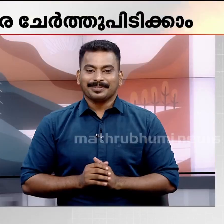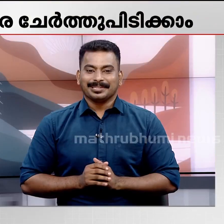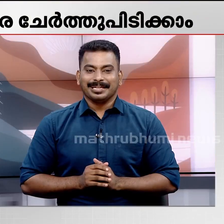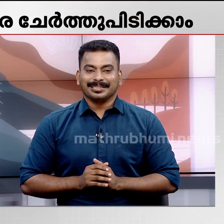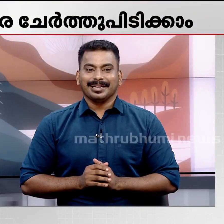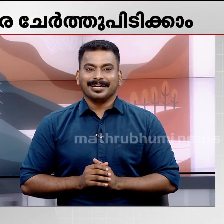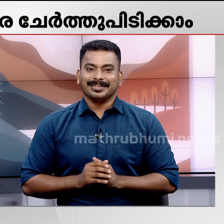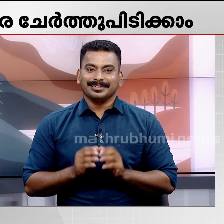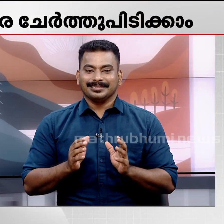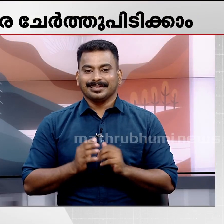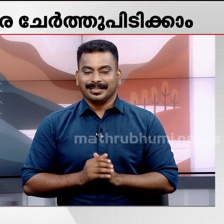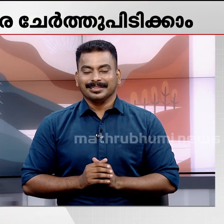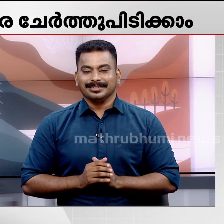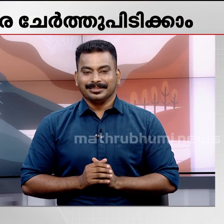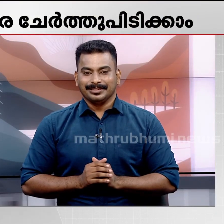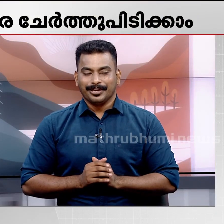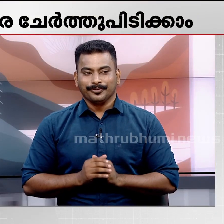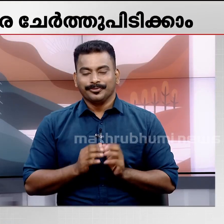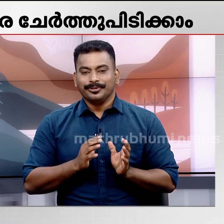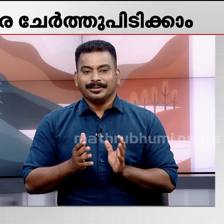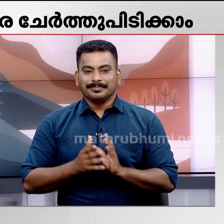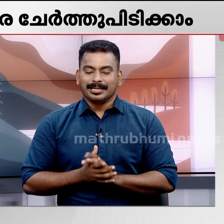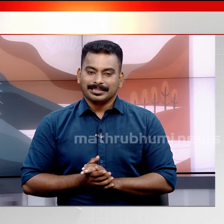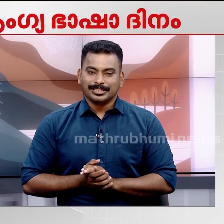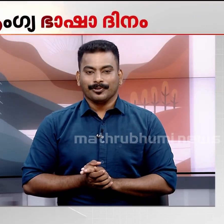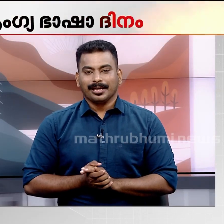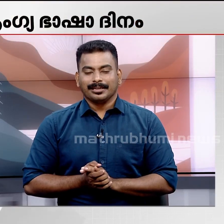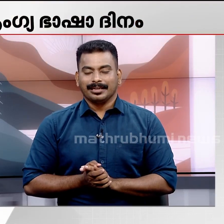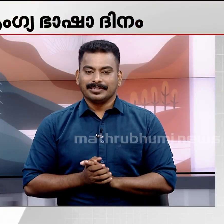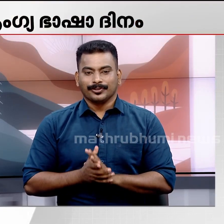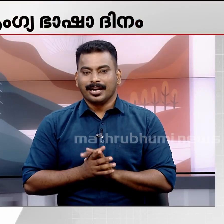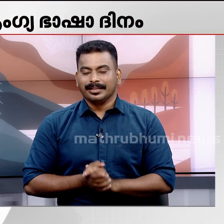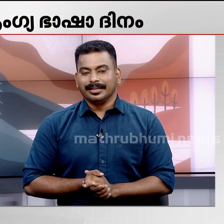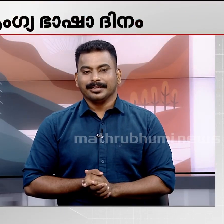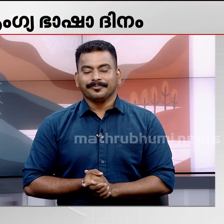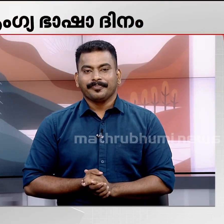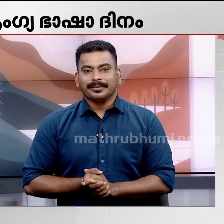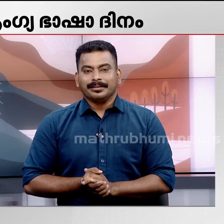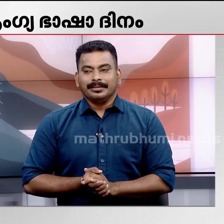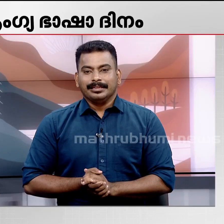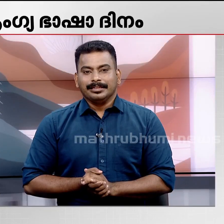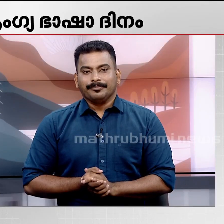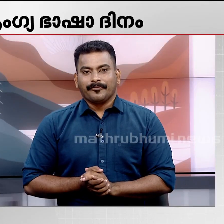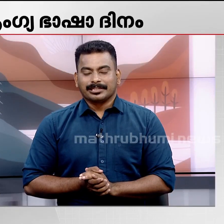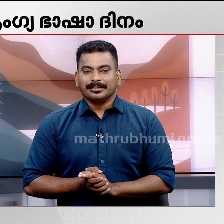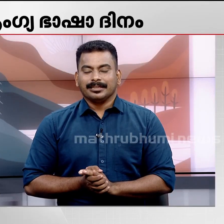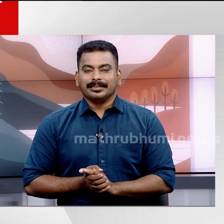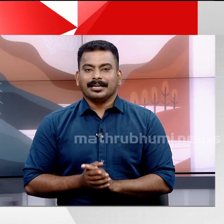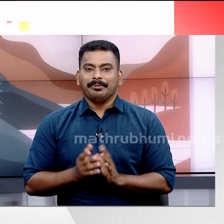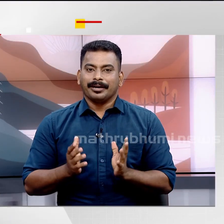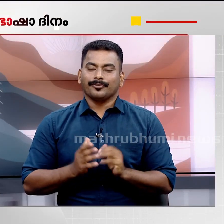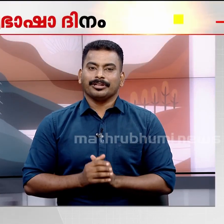പലരും സംസാരിക്കാത്ത ആളാണെന്നാണ് കരുതുന്നത്. ഞാനൊരു സംസാരശേഷിയുള്ള കേൾവിശക്തിയുള്ള ആൾ തന്നെയാണ്. ഈ